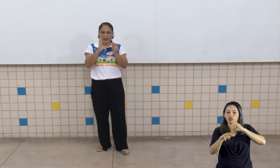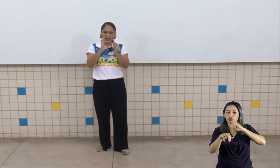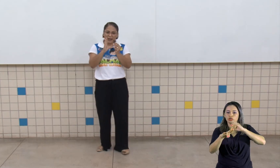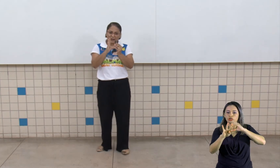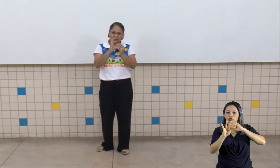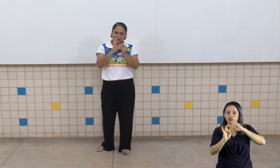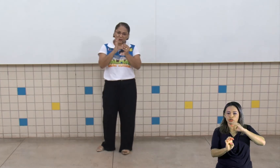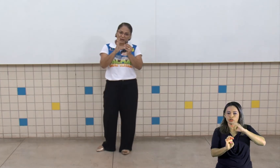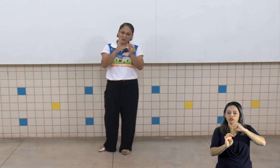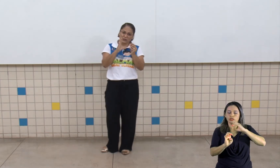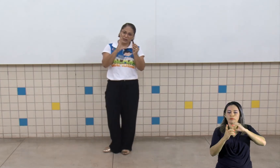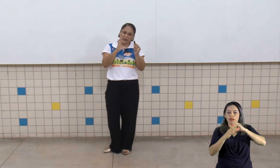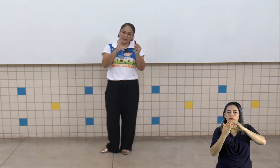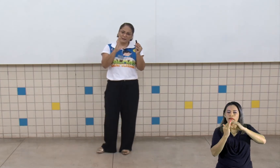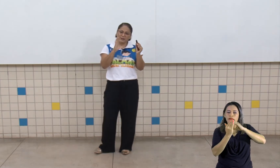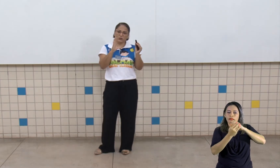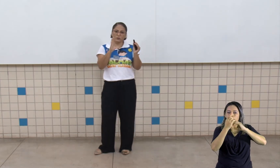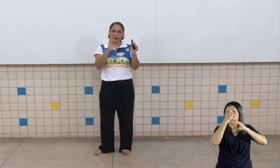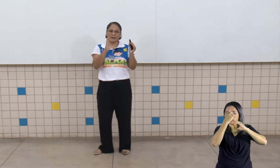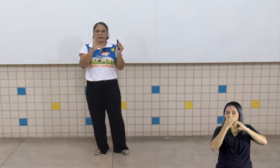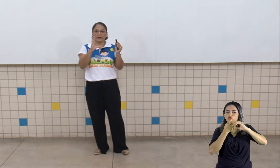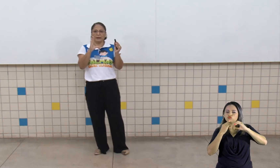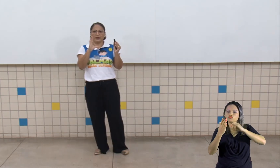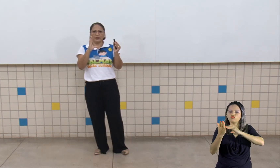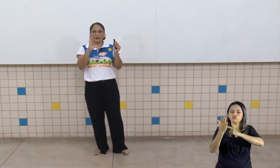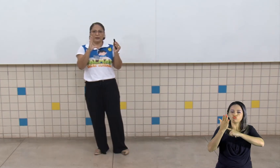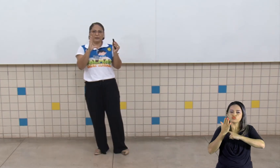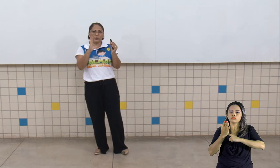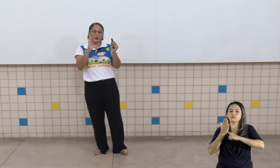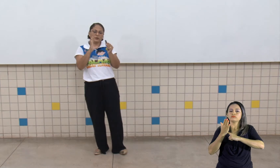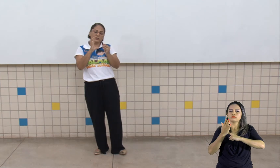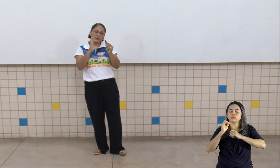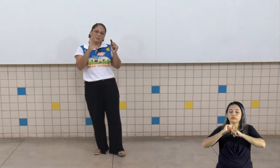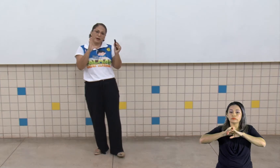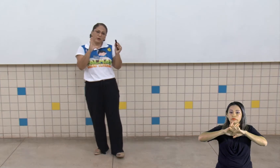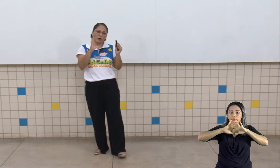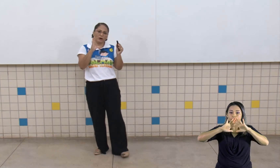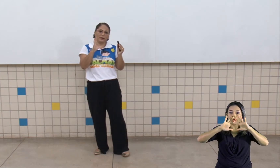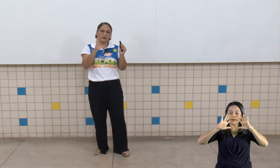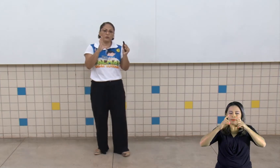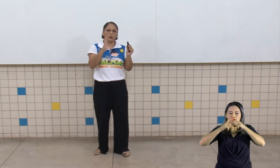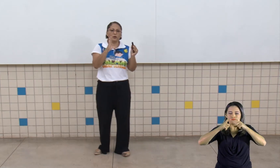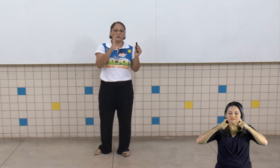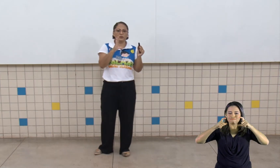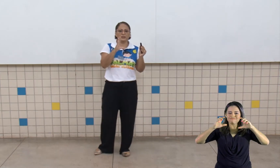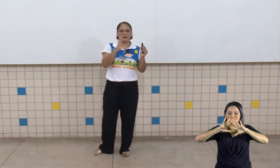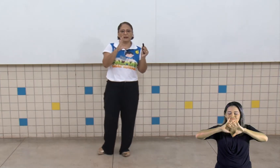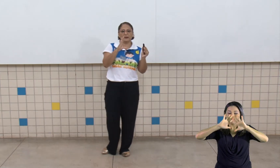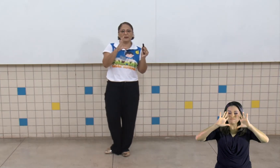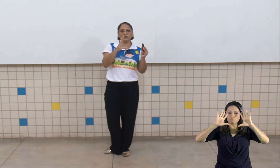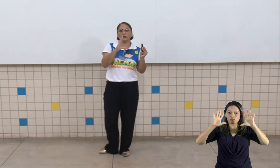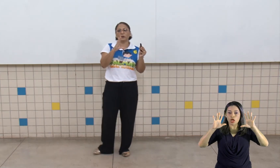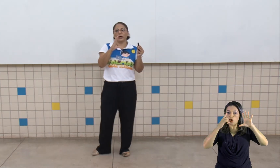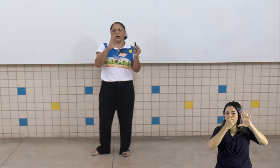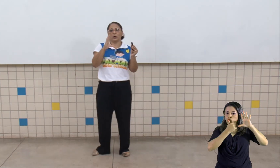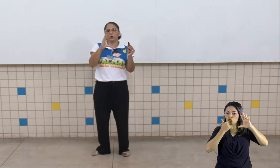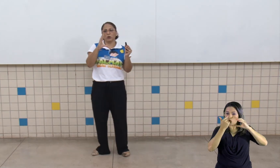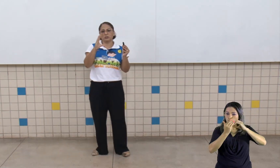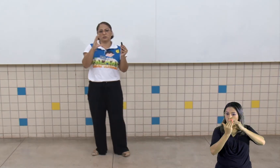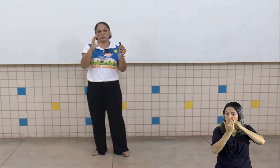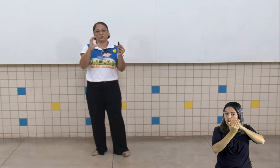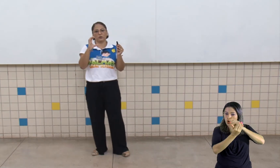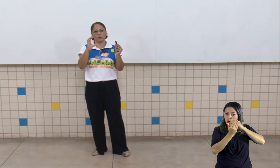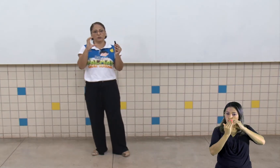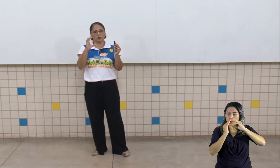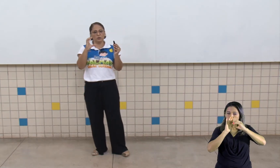que essa imagem, ela seja mais, tenha uma nitidez maior e o nosso cristalino, o